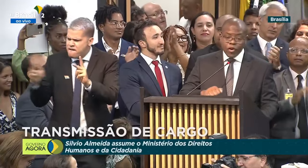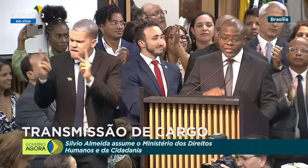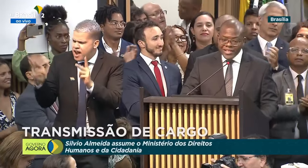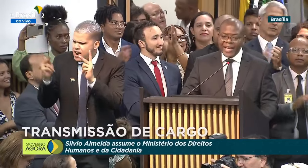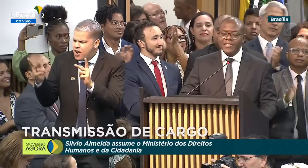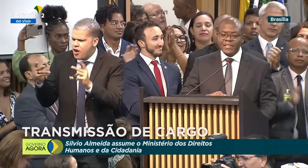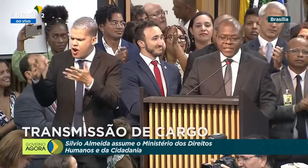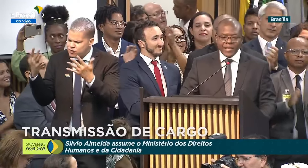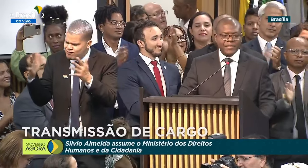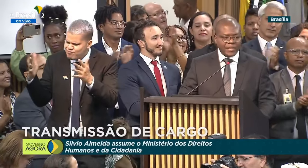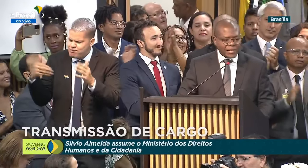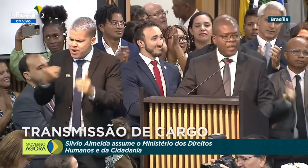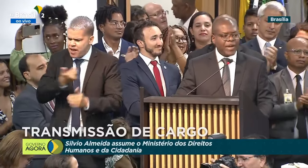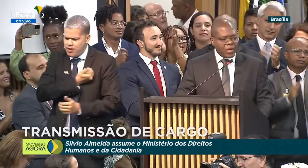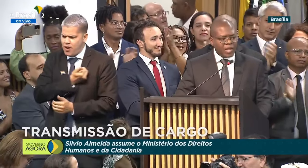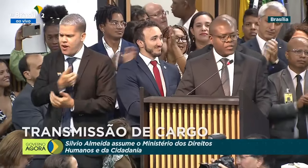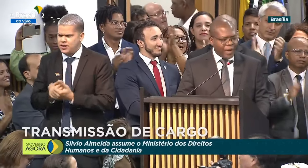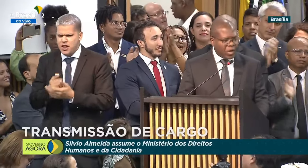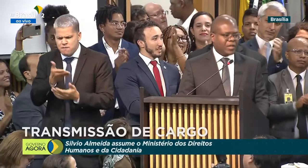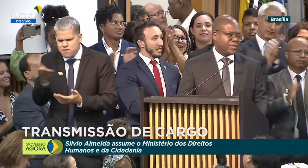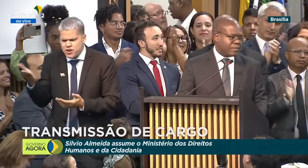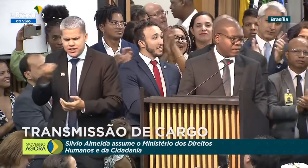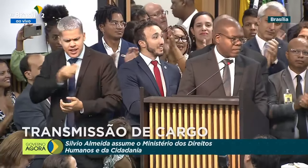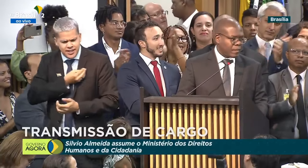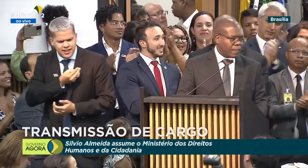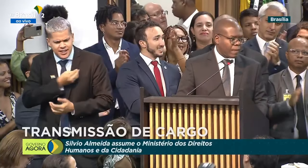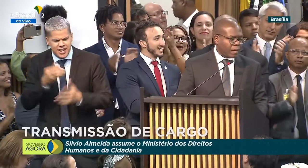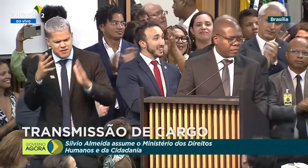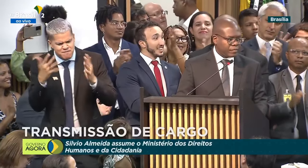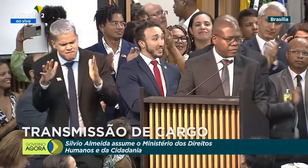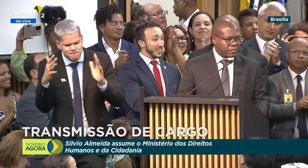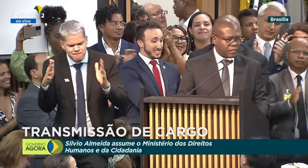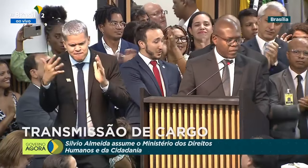binárias você existem são valiosas para nós